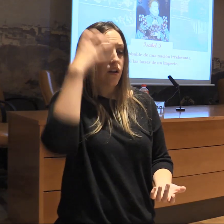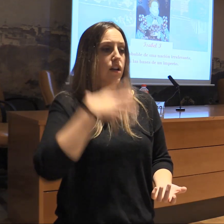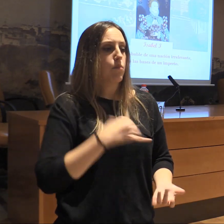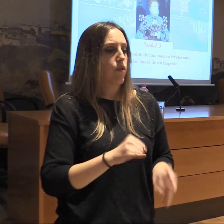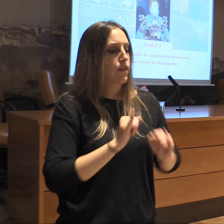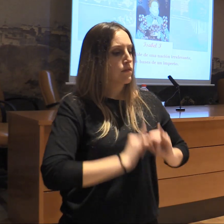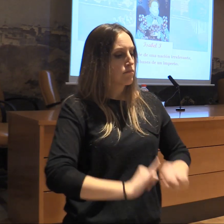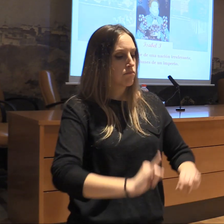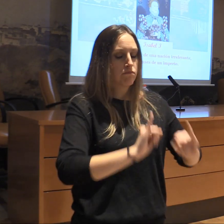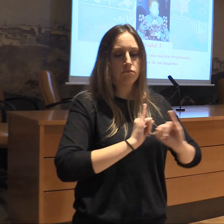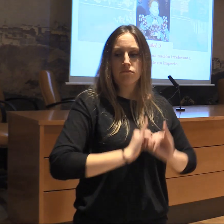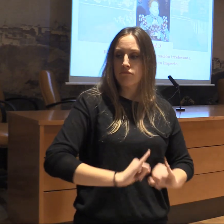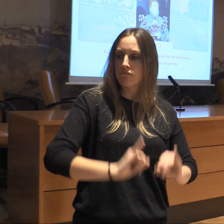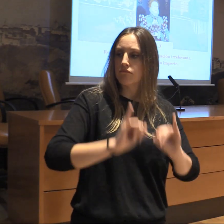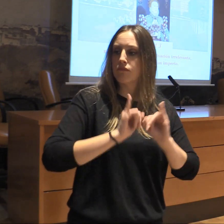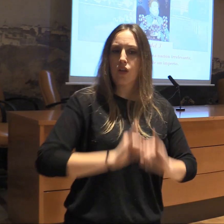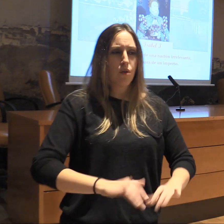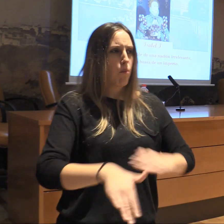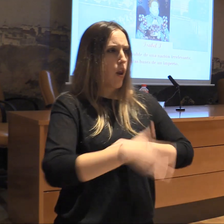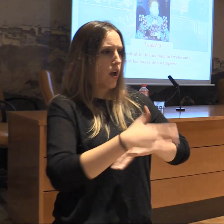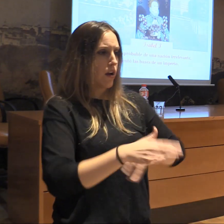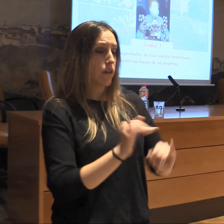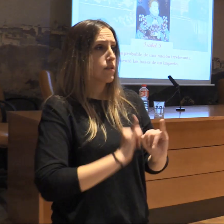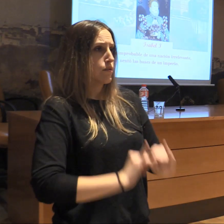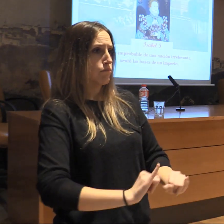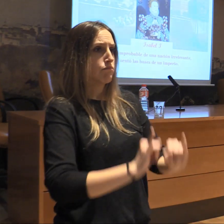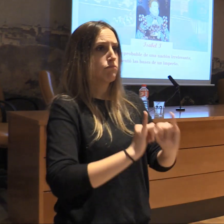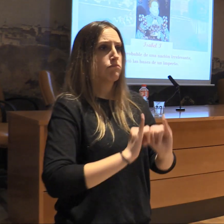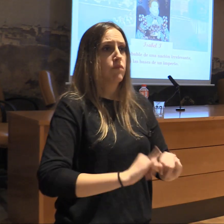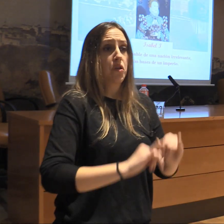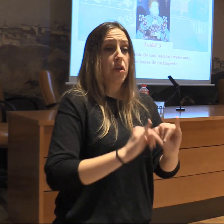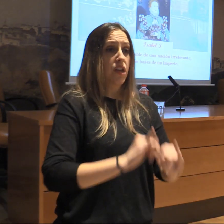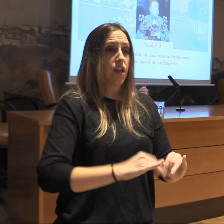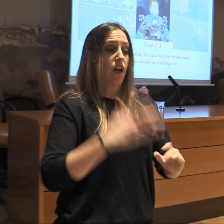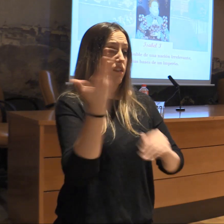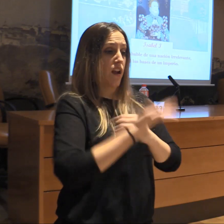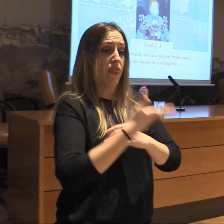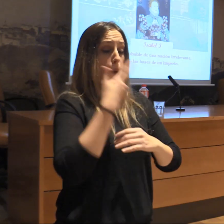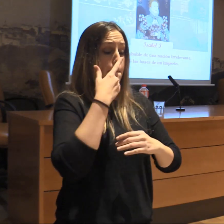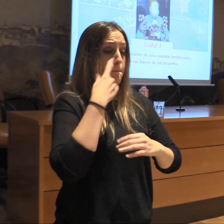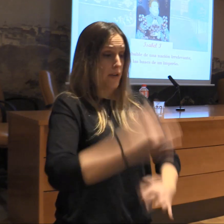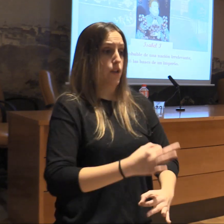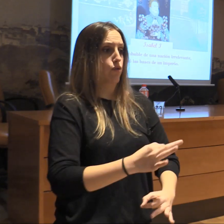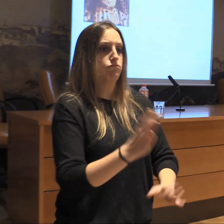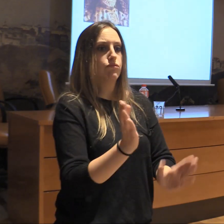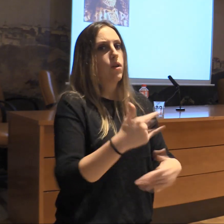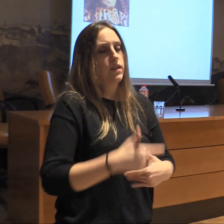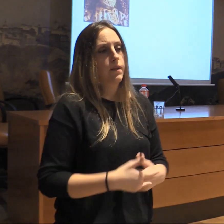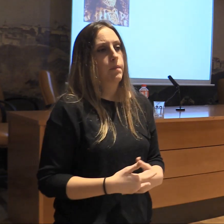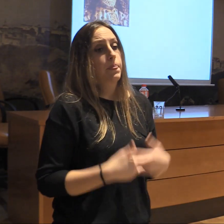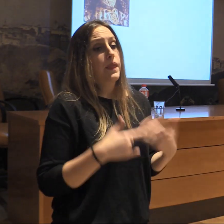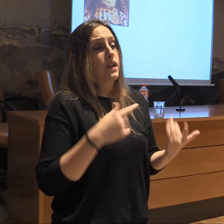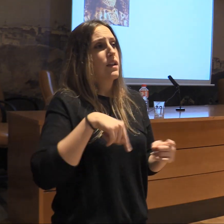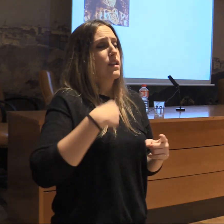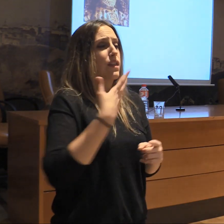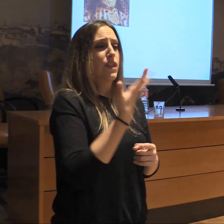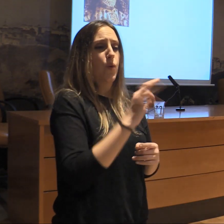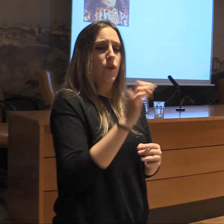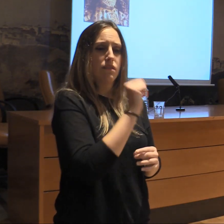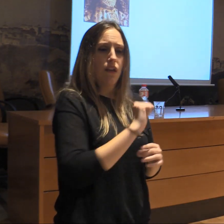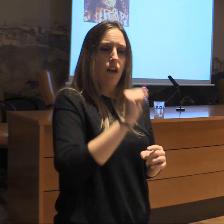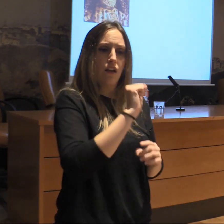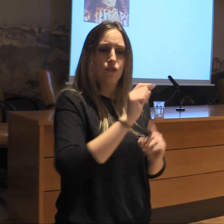por las calles de sus ciudades sin peligro de ser atacada. Murió tras un reinado de más de 50 años, en el